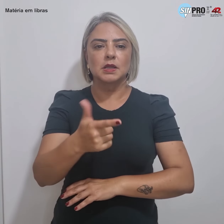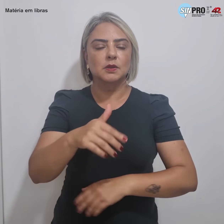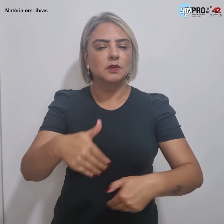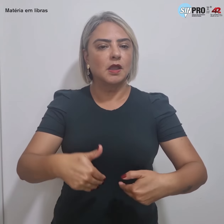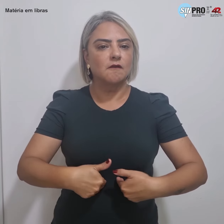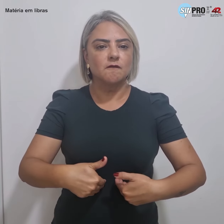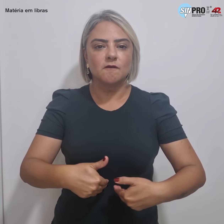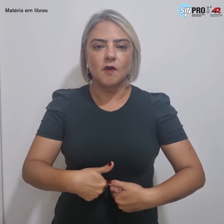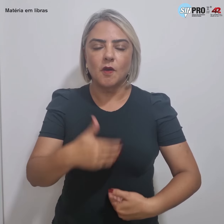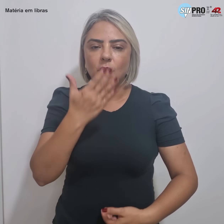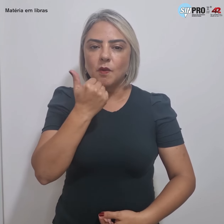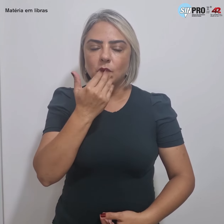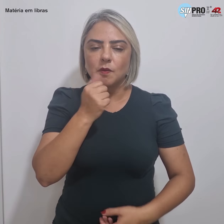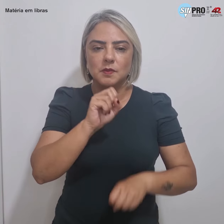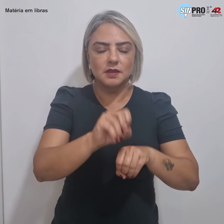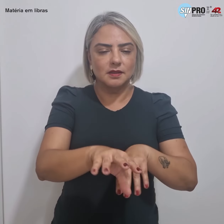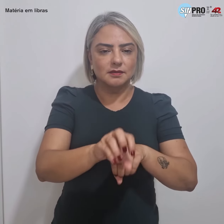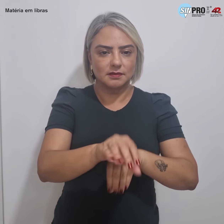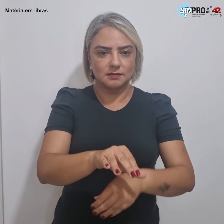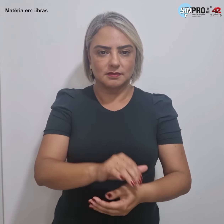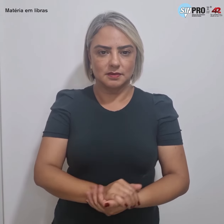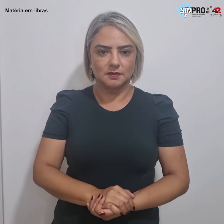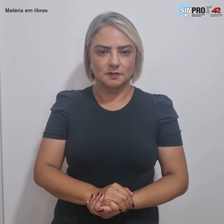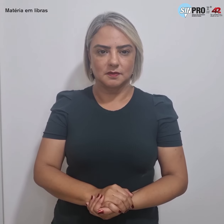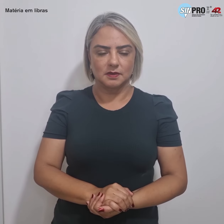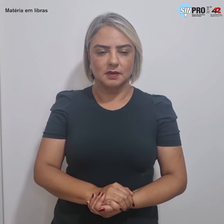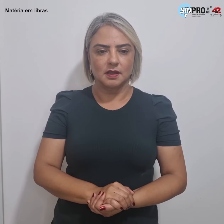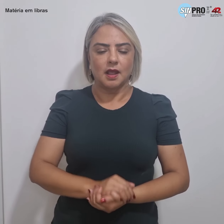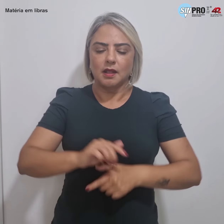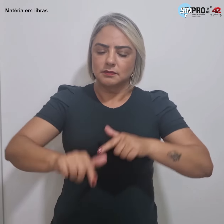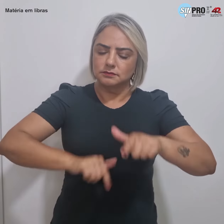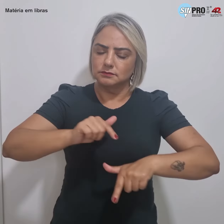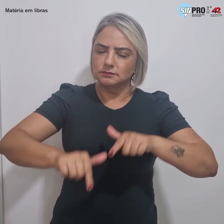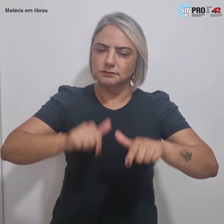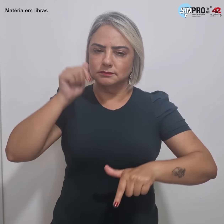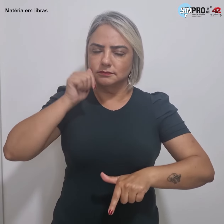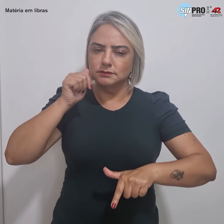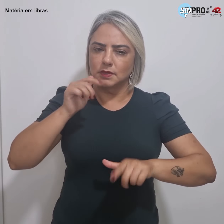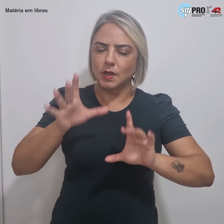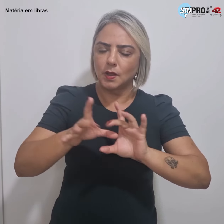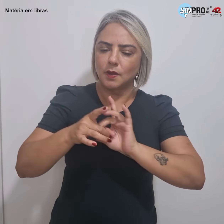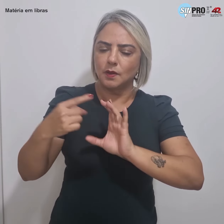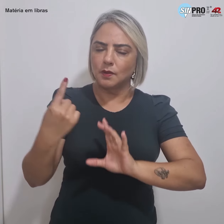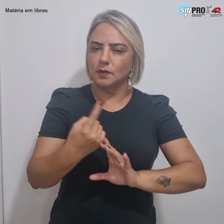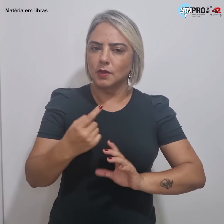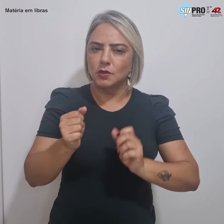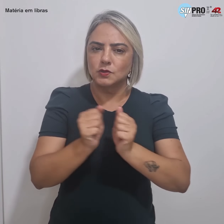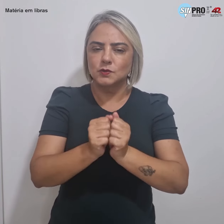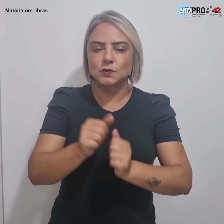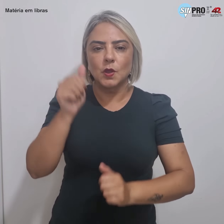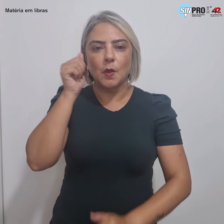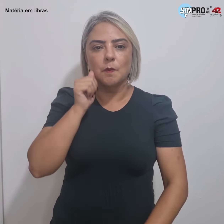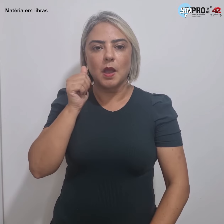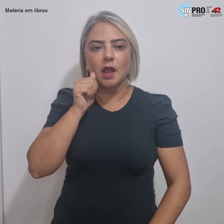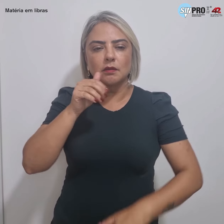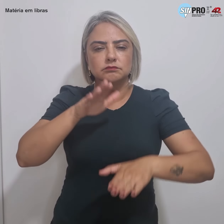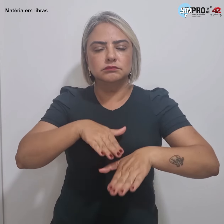comida e de educação. As trabalhadoras se unirão ao conjunto de mulheres na marcha que,